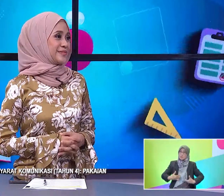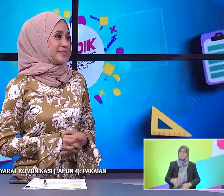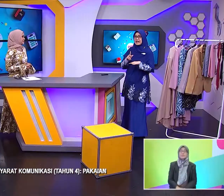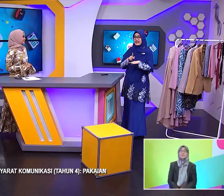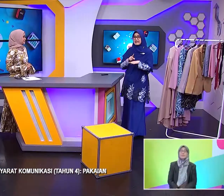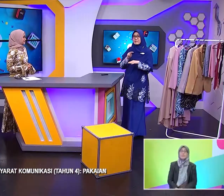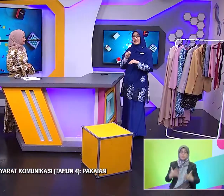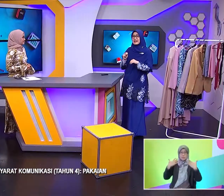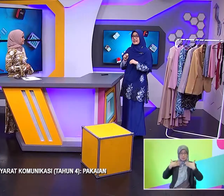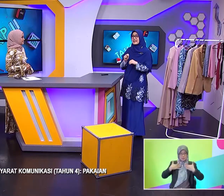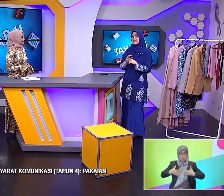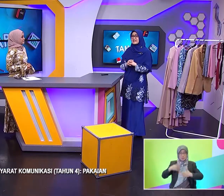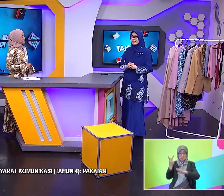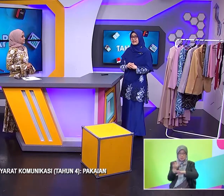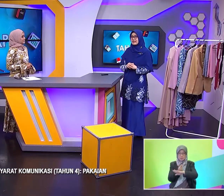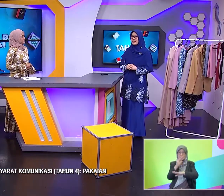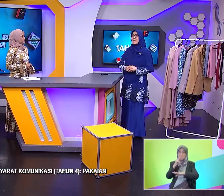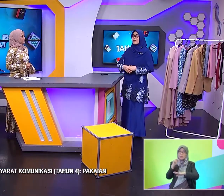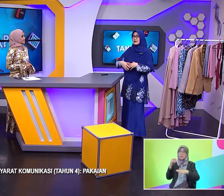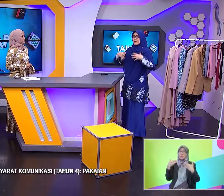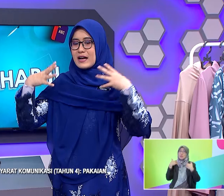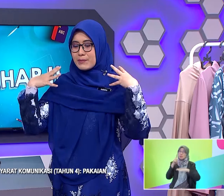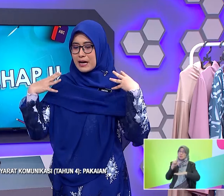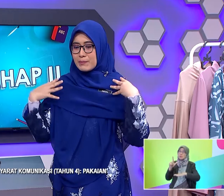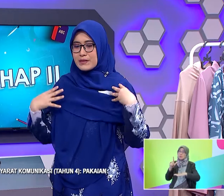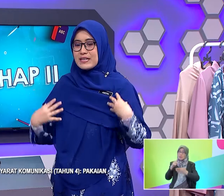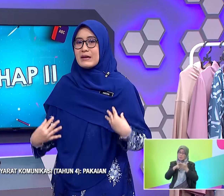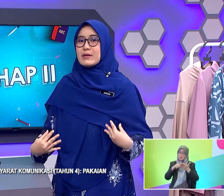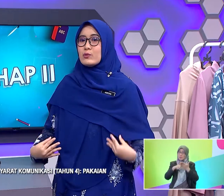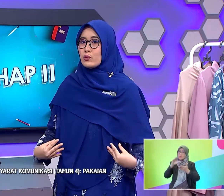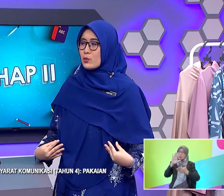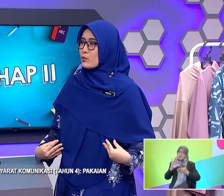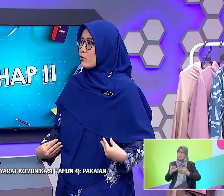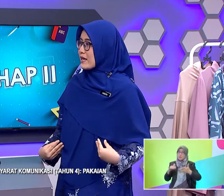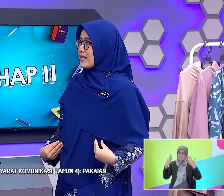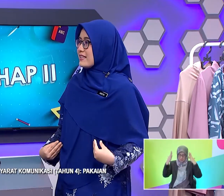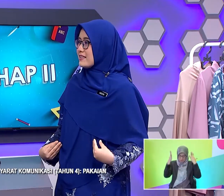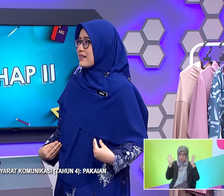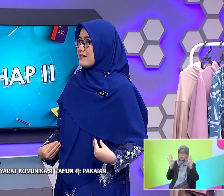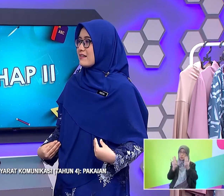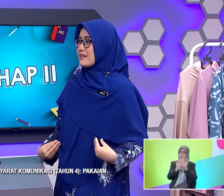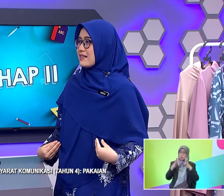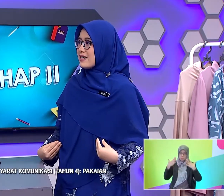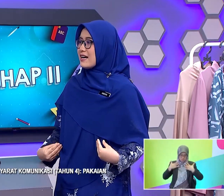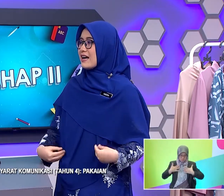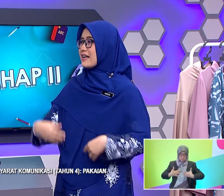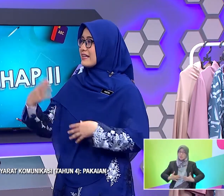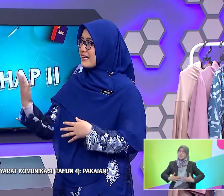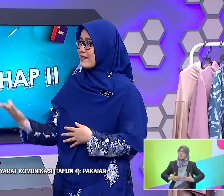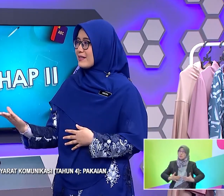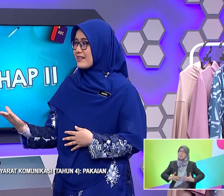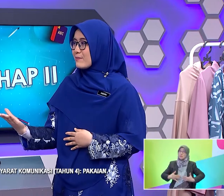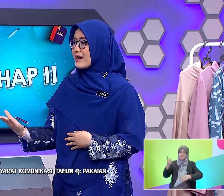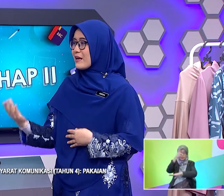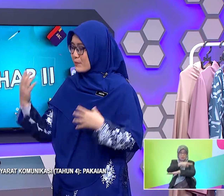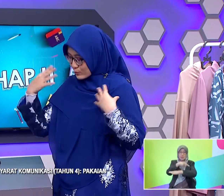oleh pakaian-pakaian adalah apa-apa yang menutup tubuh badan kita Dina hari